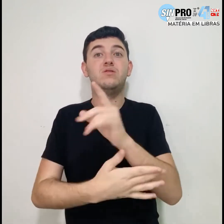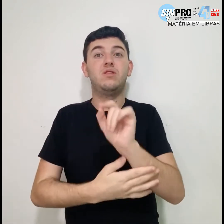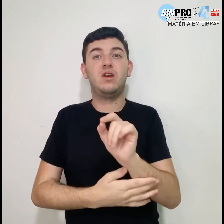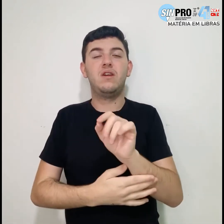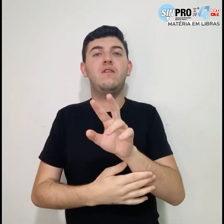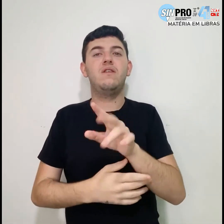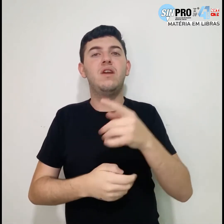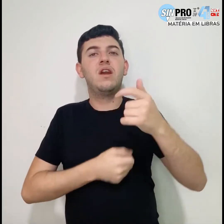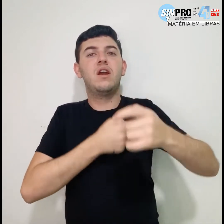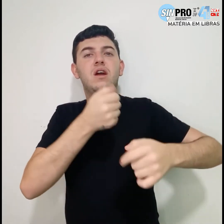enganando a população,